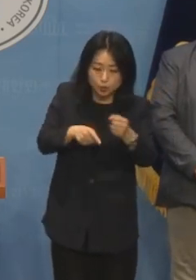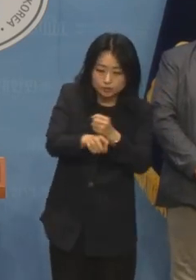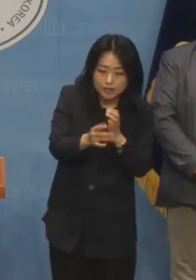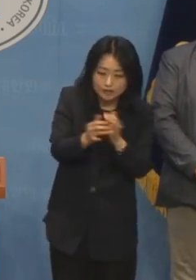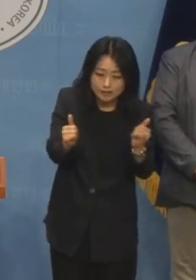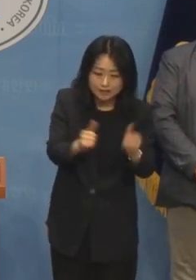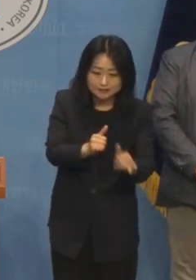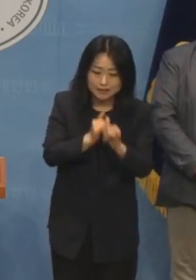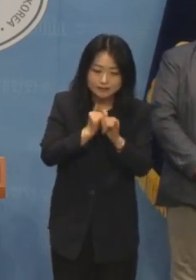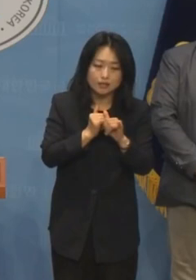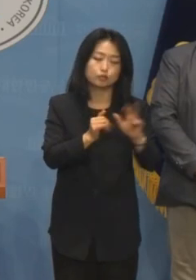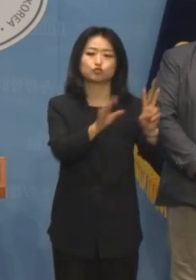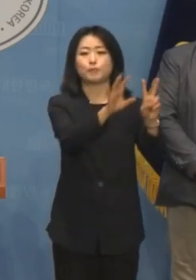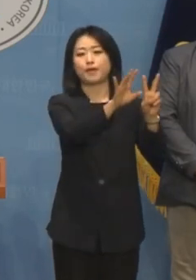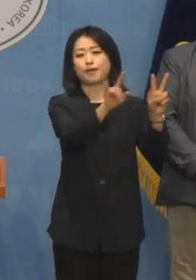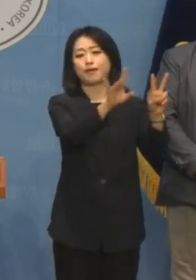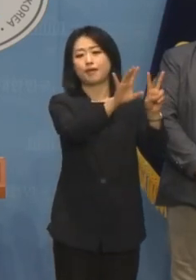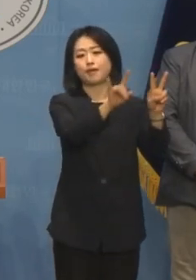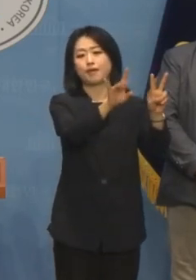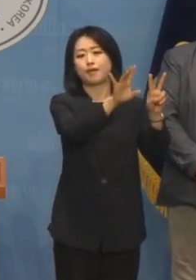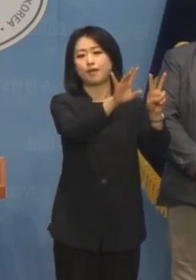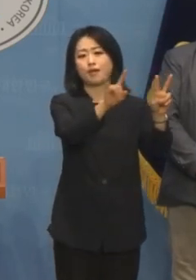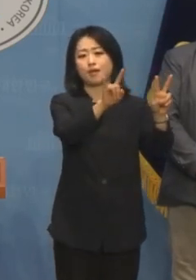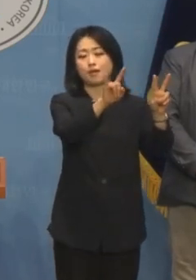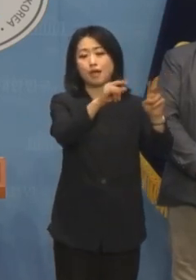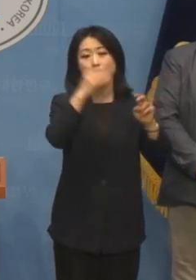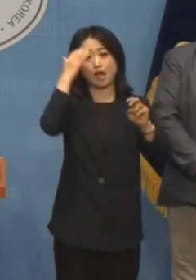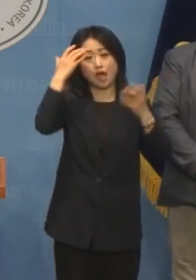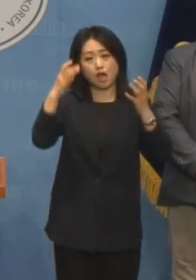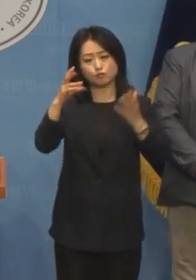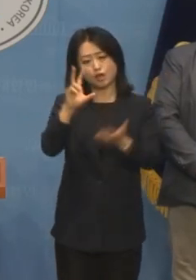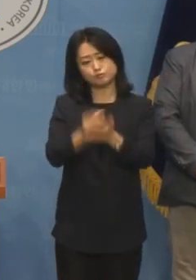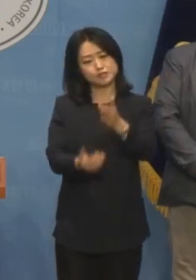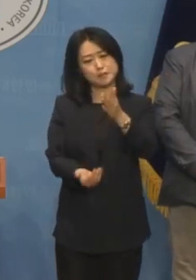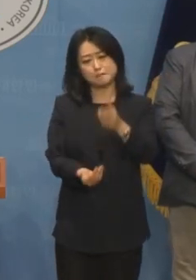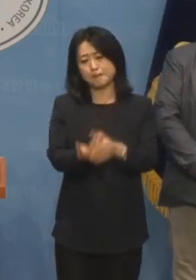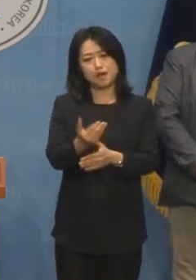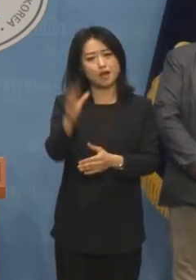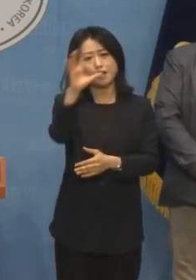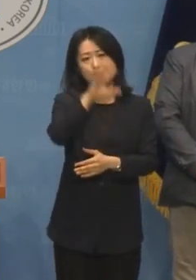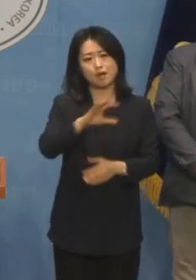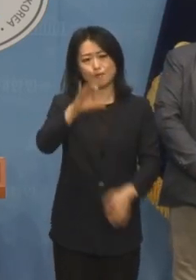저는 이런 부조리한 상황이 대한민국에서 발생해서는 안 된다고 봅니다.